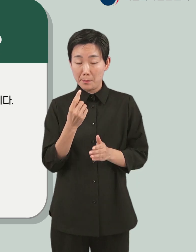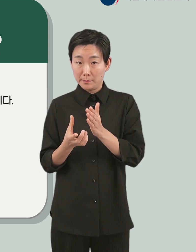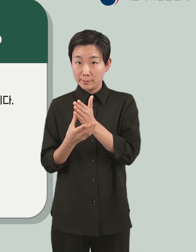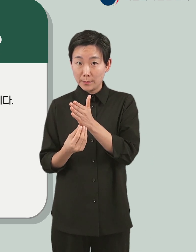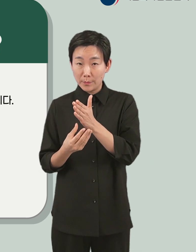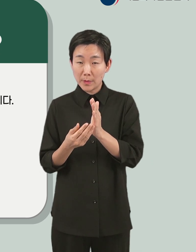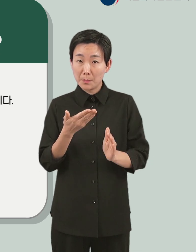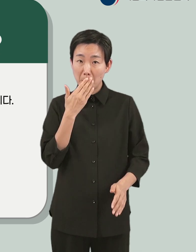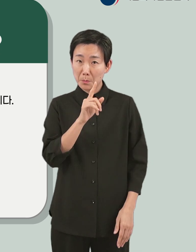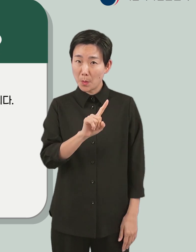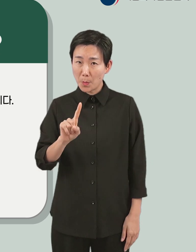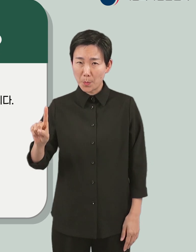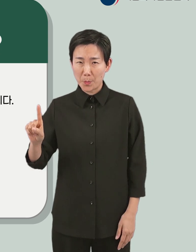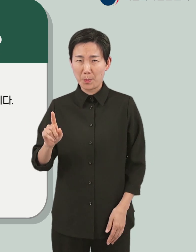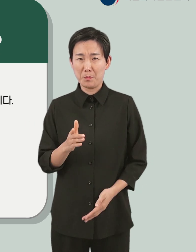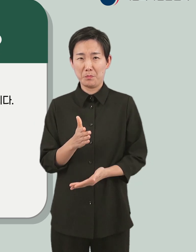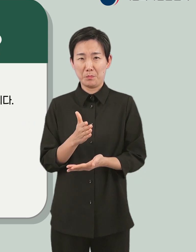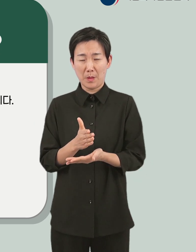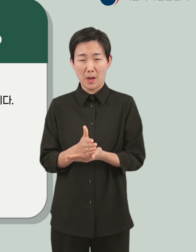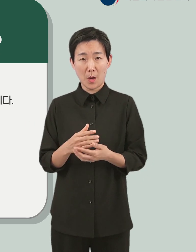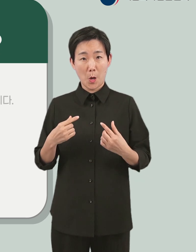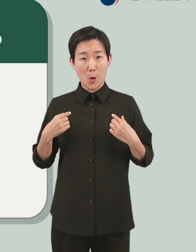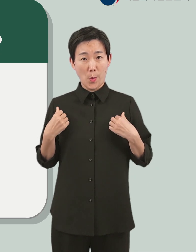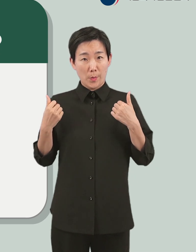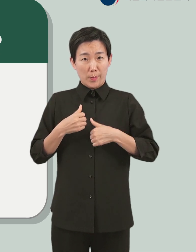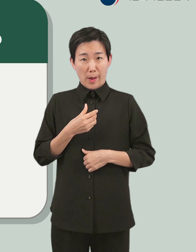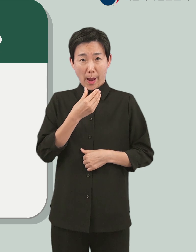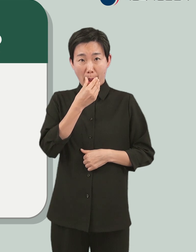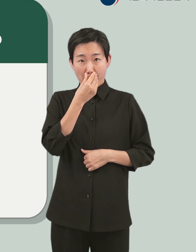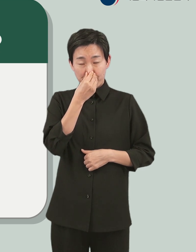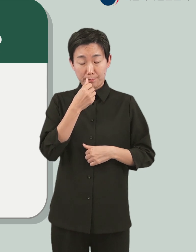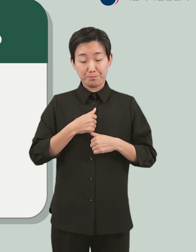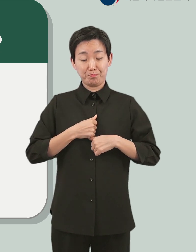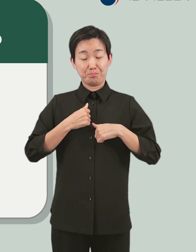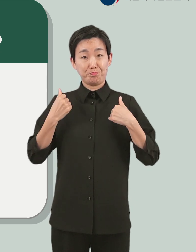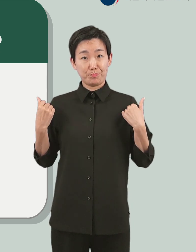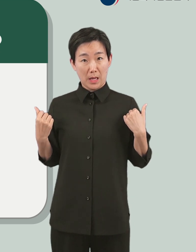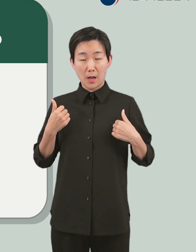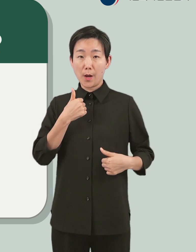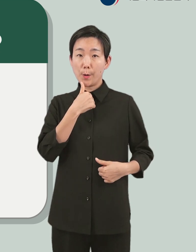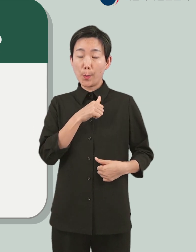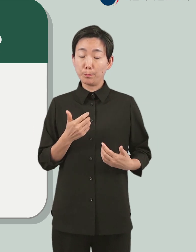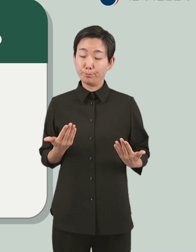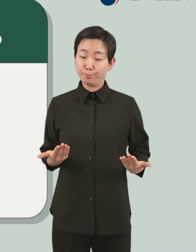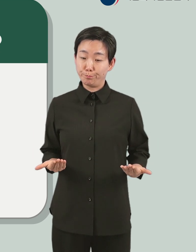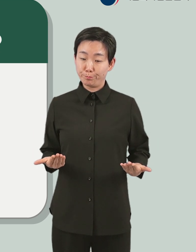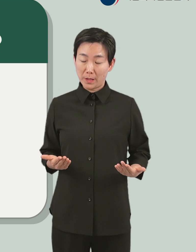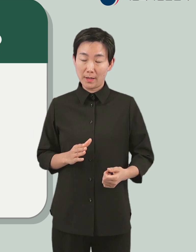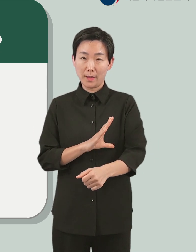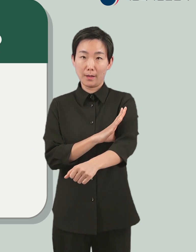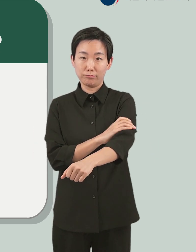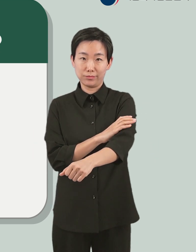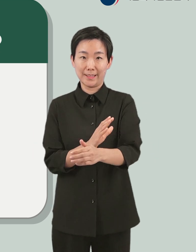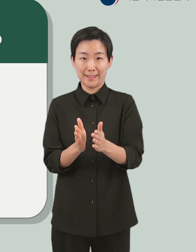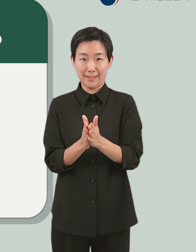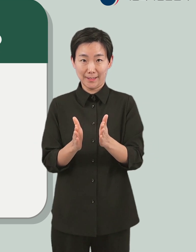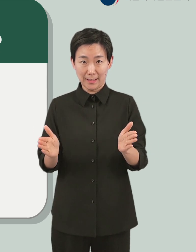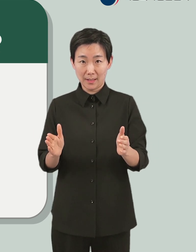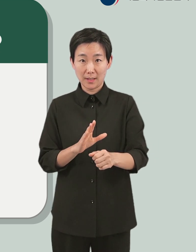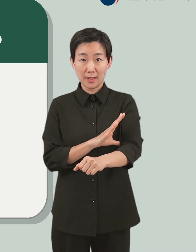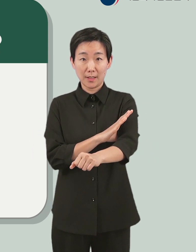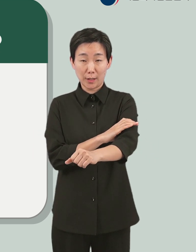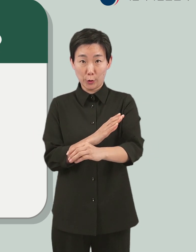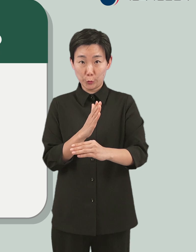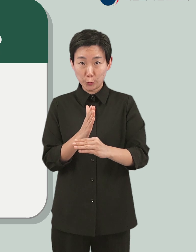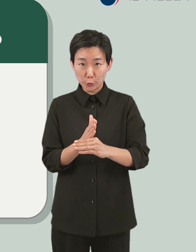운동, 카페인, 음식 섭취를 피합니다. 측정 전 최소 5분은 안정을 취합니다.